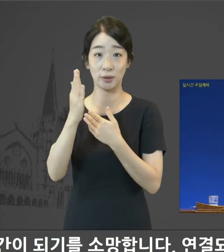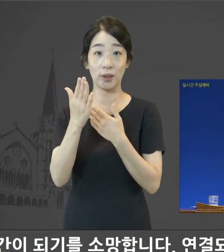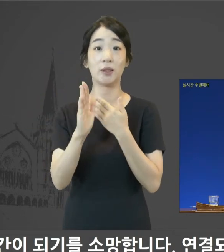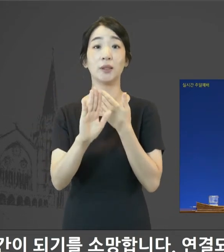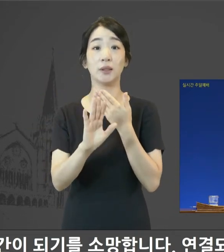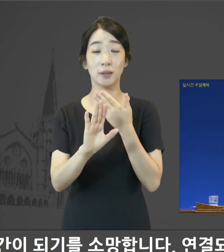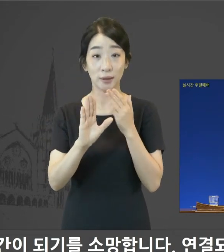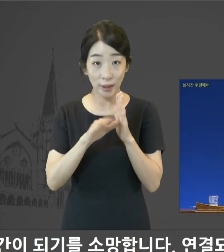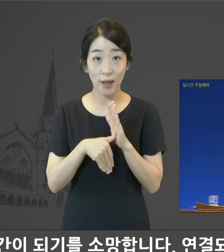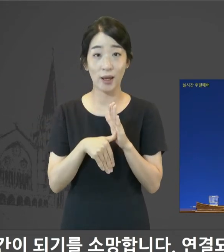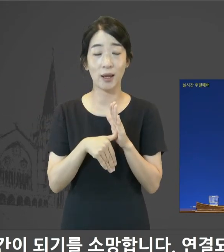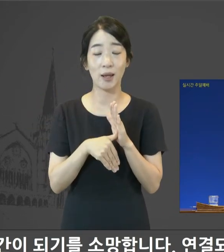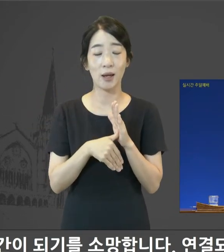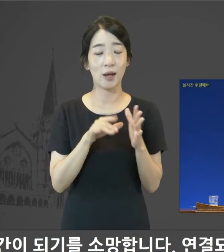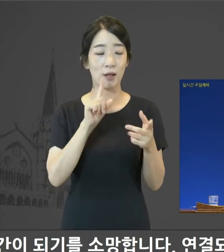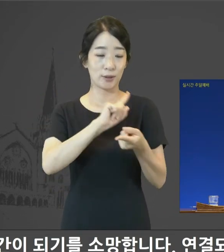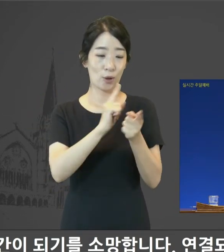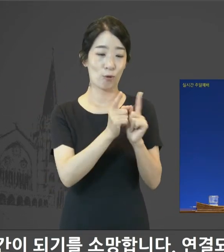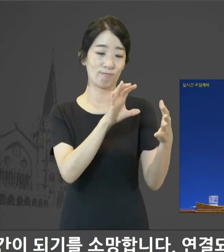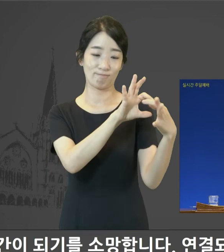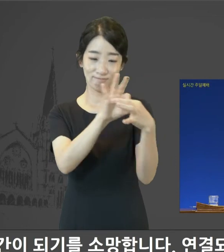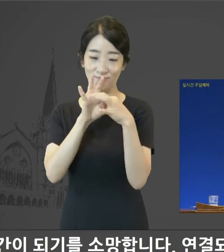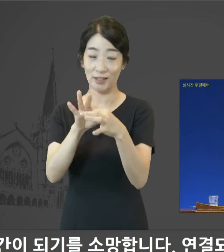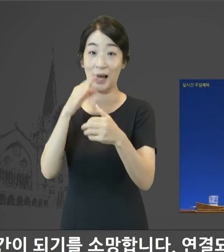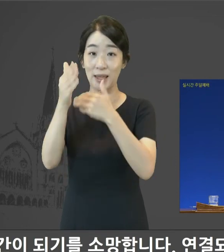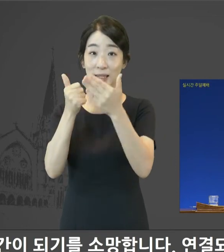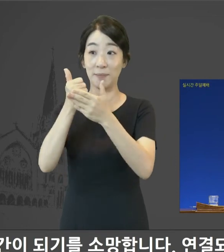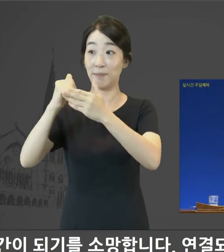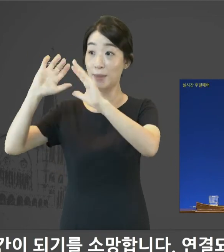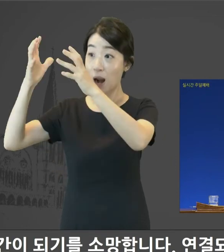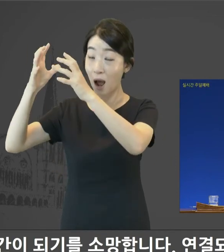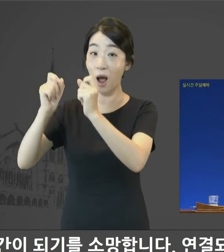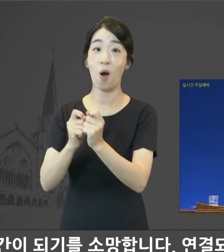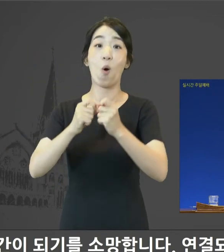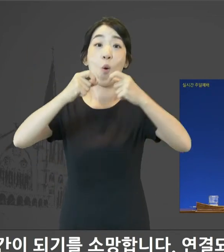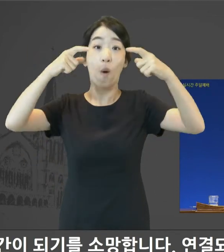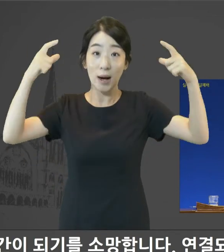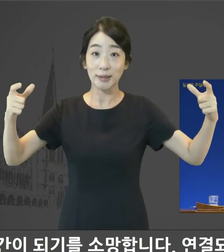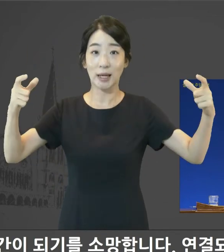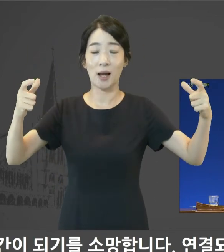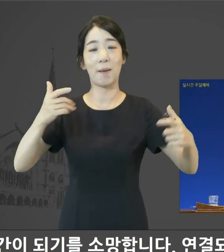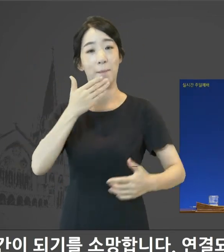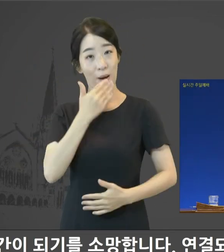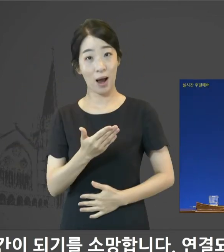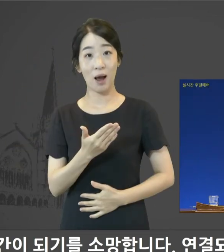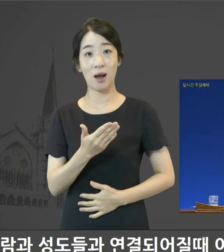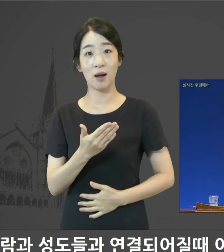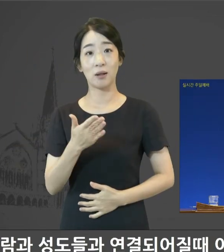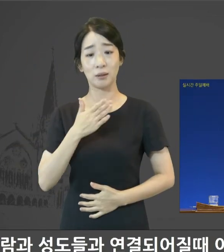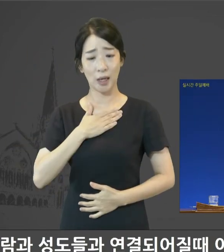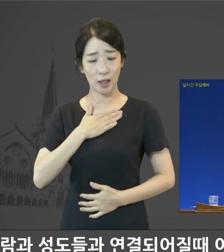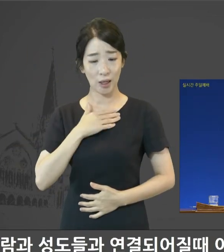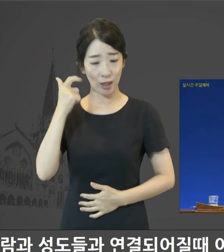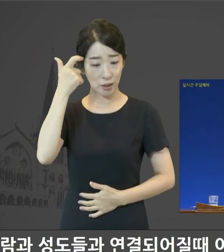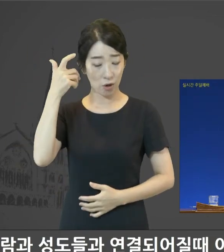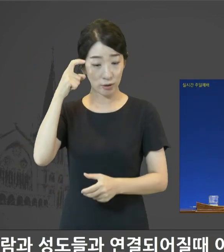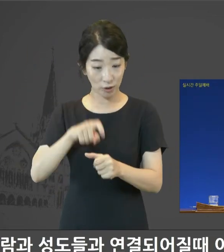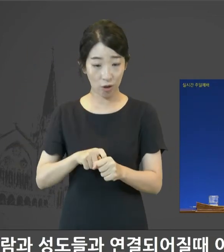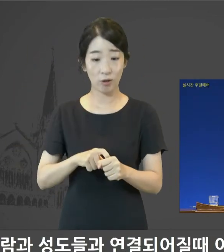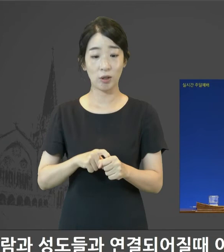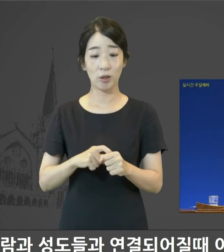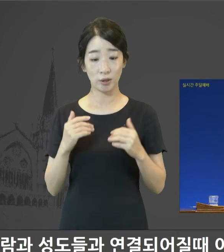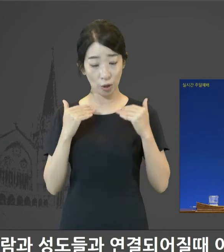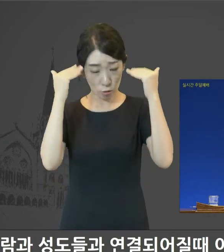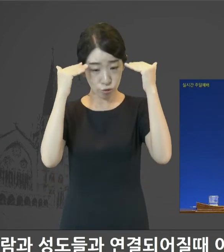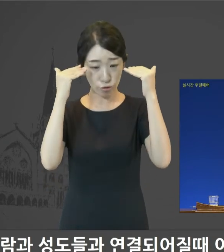이때 연결되어짐을 통해서 하나님 나라의 확장이 있다는 것입니다. 나의 영적 성장과 성숙은 내가